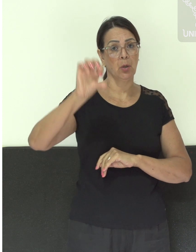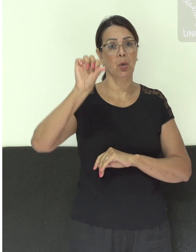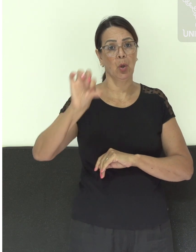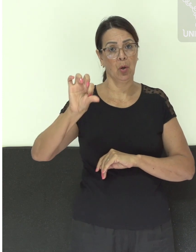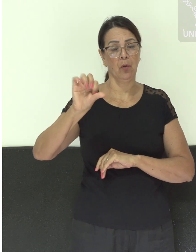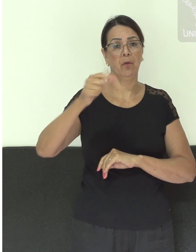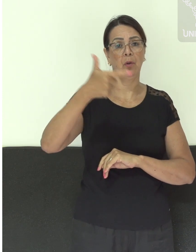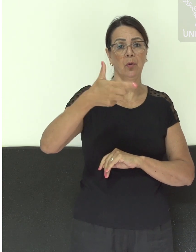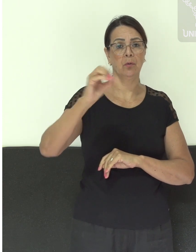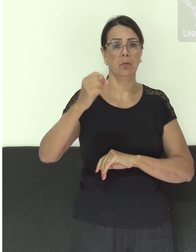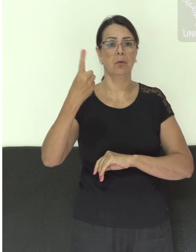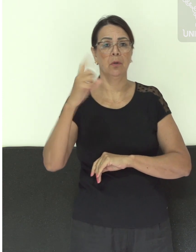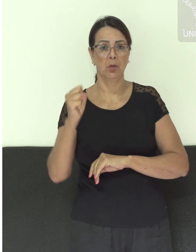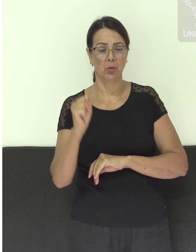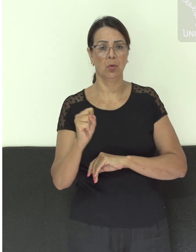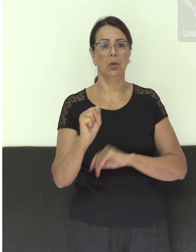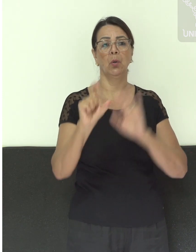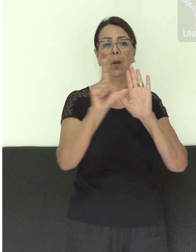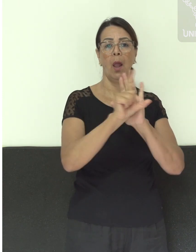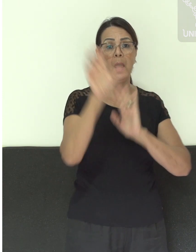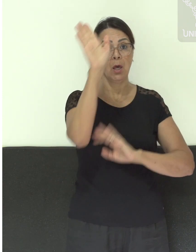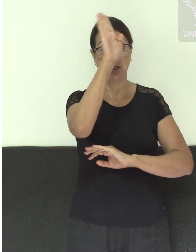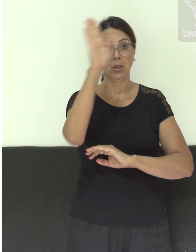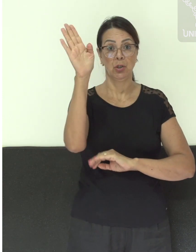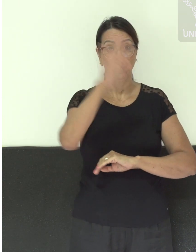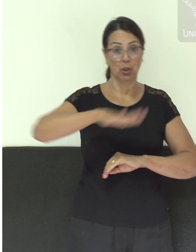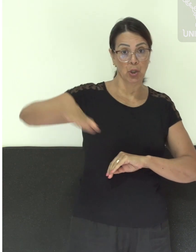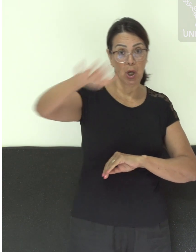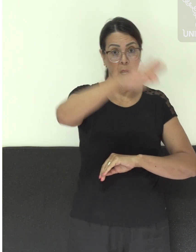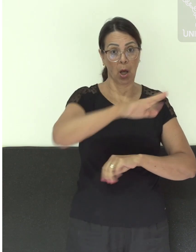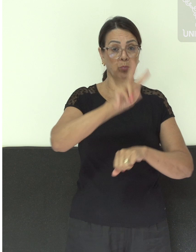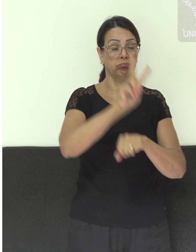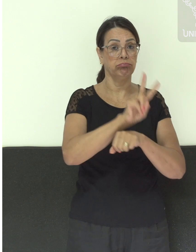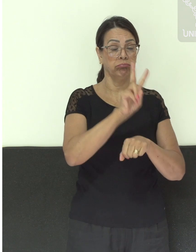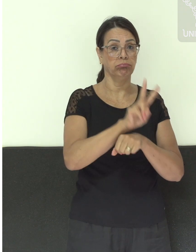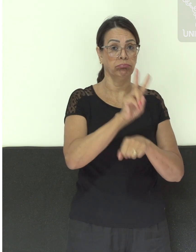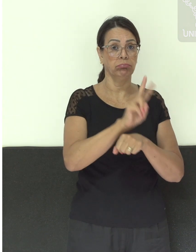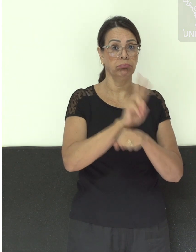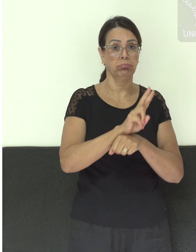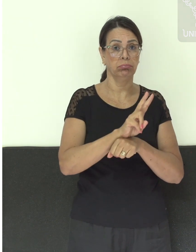13.709/2018, Lei Geral de Proteção de Dados Pessoais.